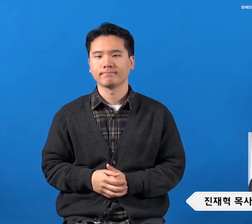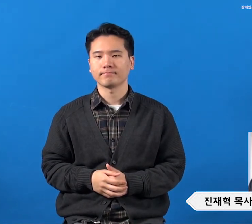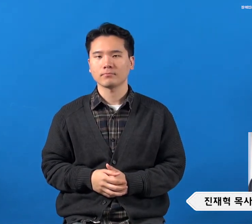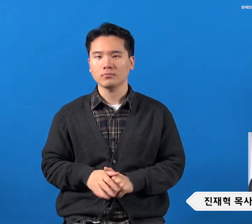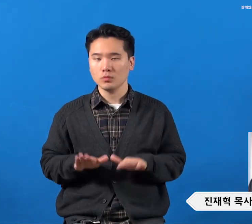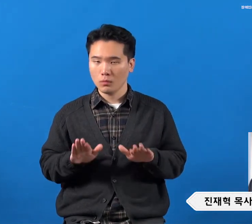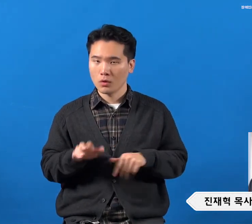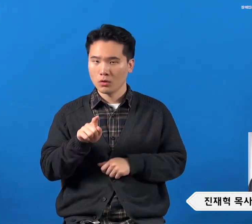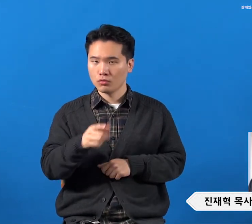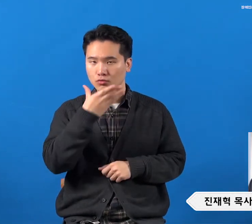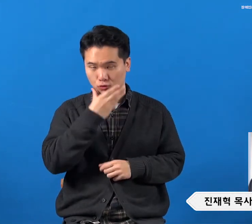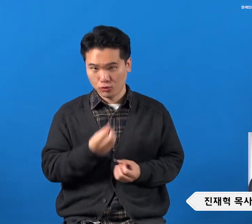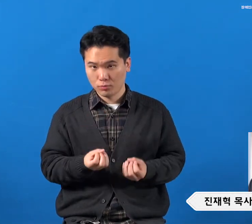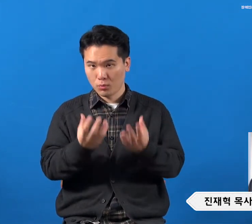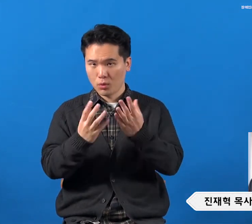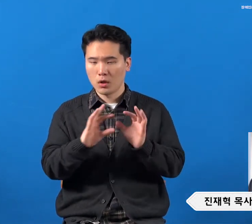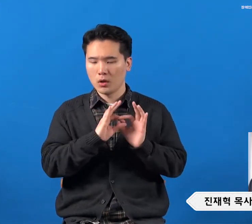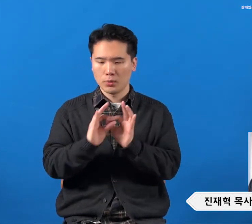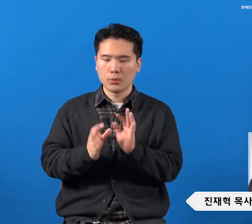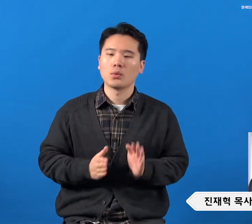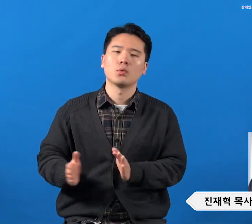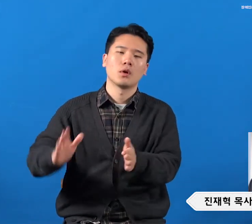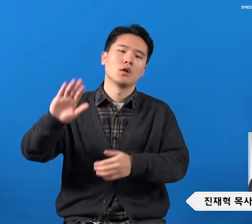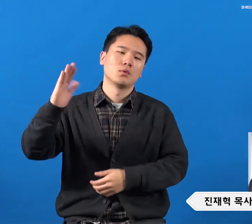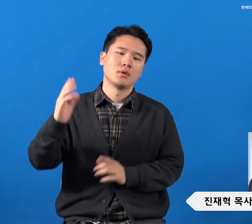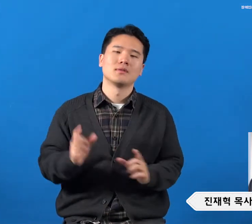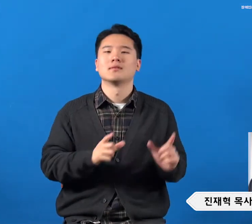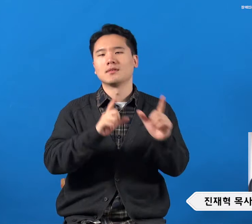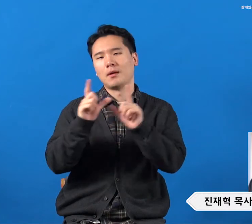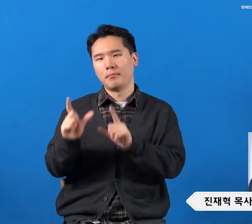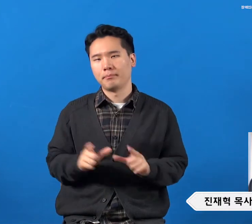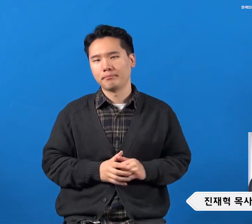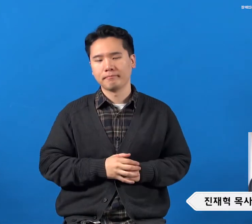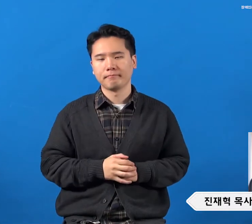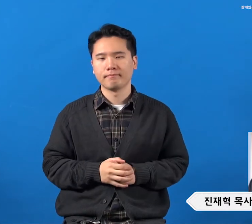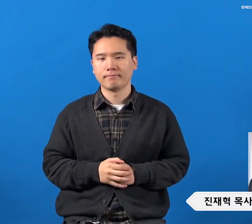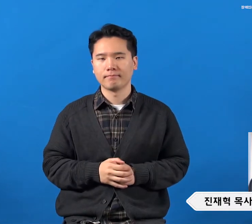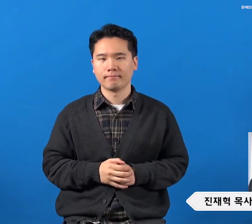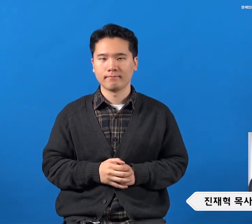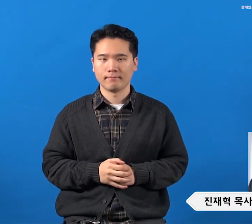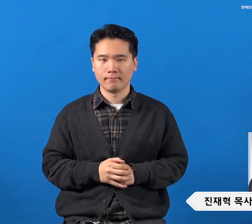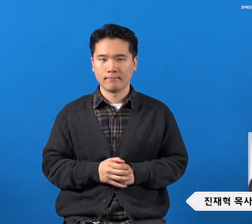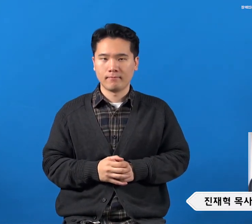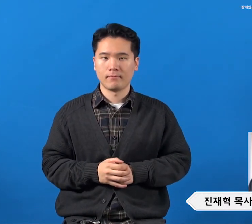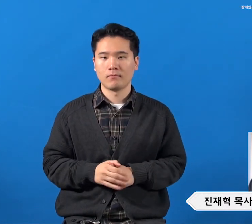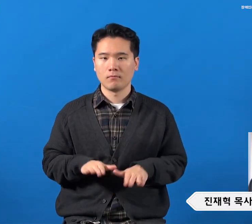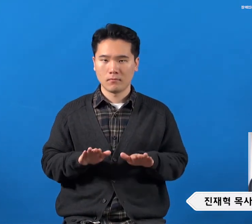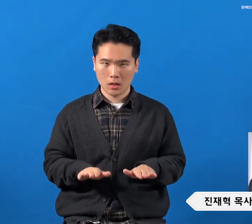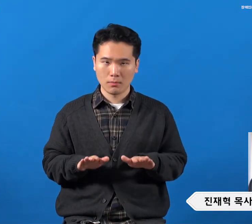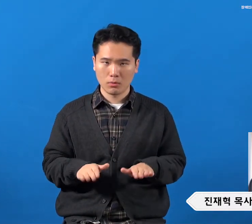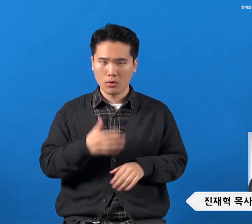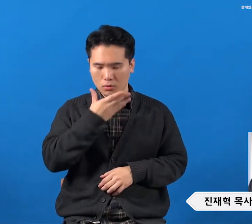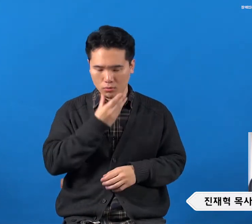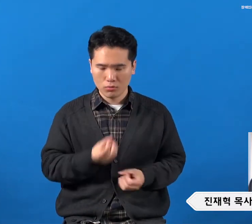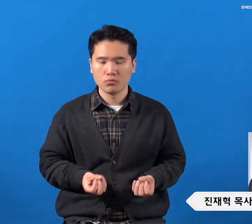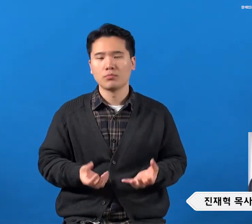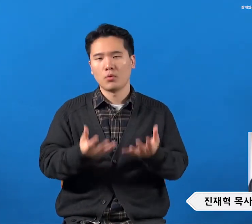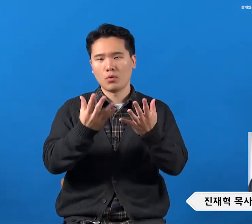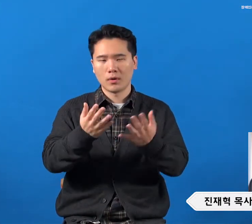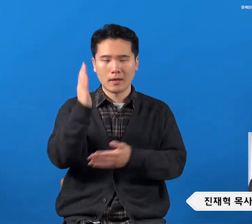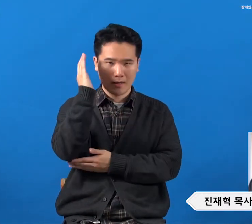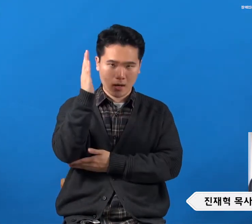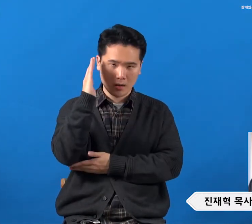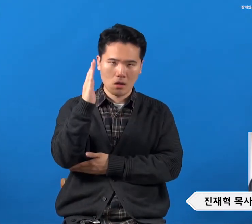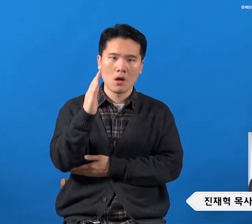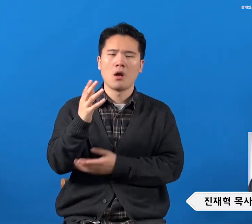그렇습니다. 오늘 그 축복의 통로가 되는 삶. 이번에 블레싱 강원에 얼마나 더웠는지